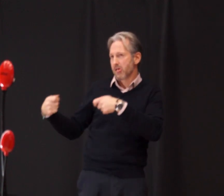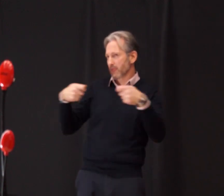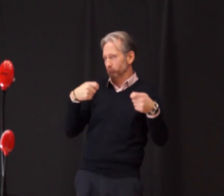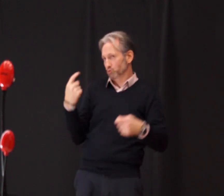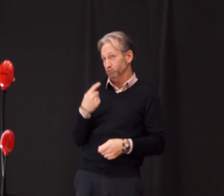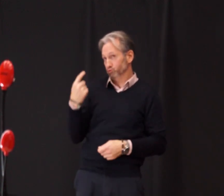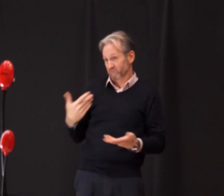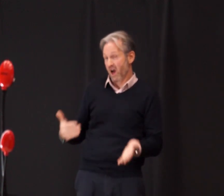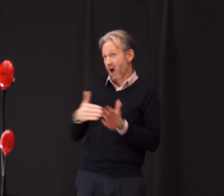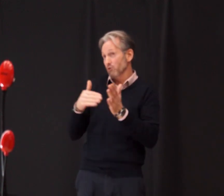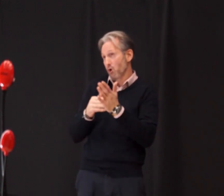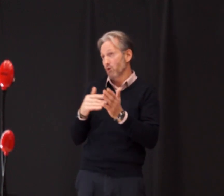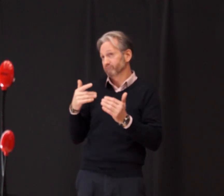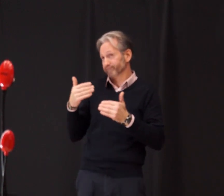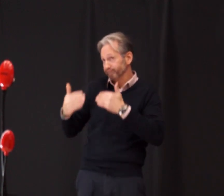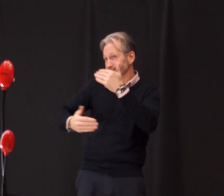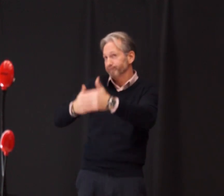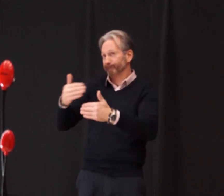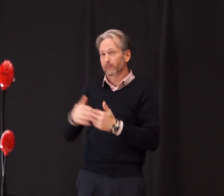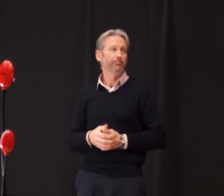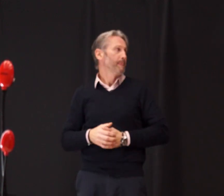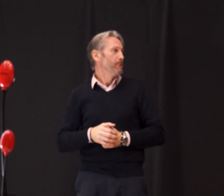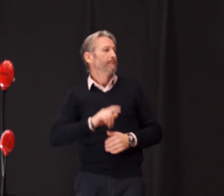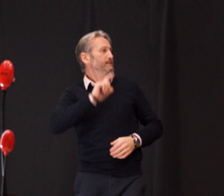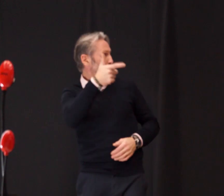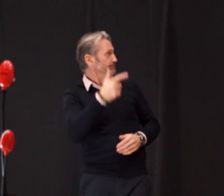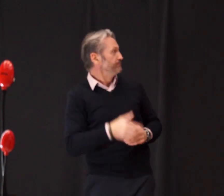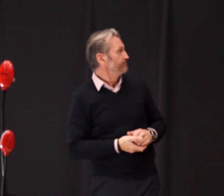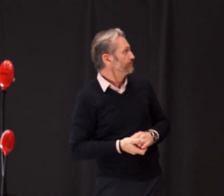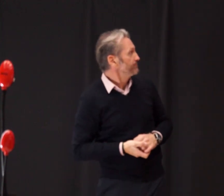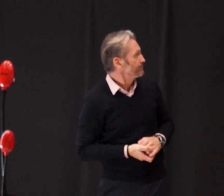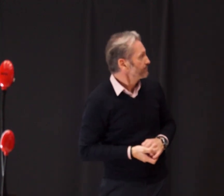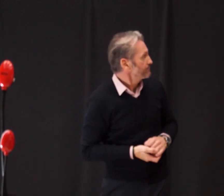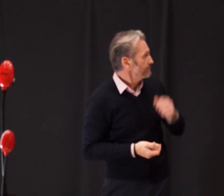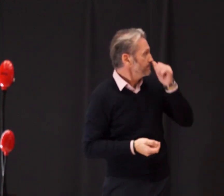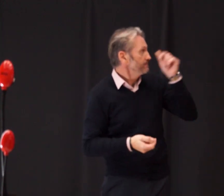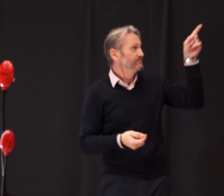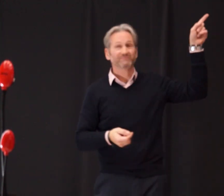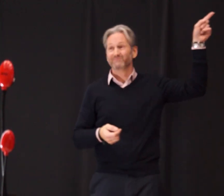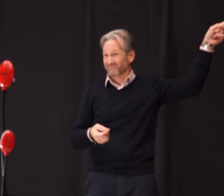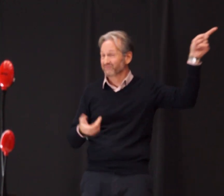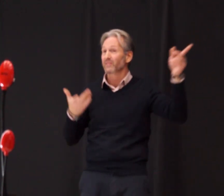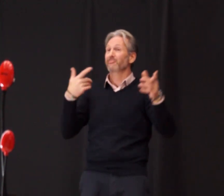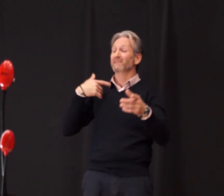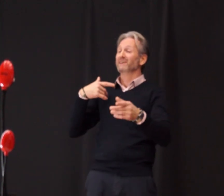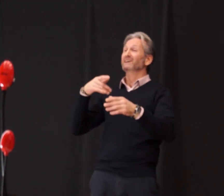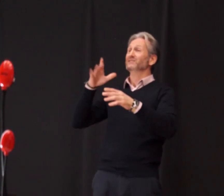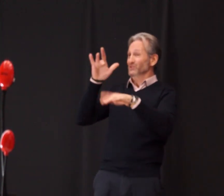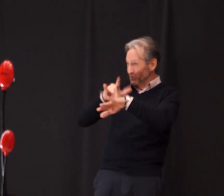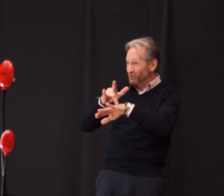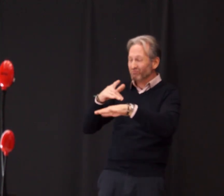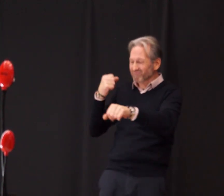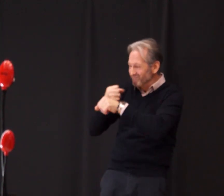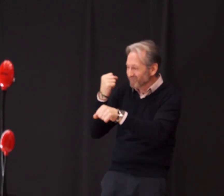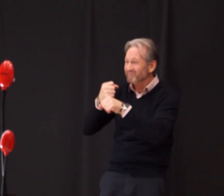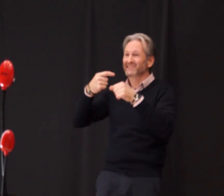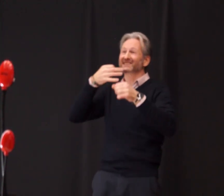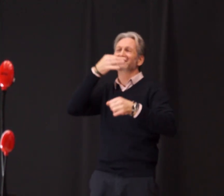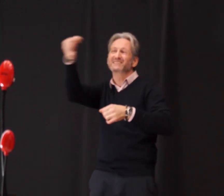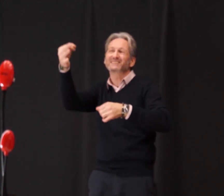comportent. On est encore dans cette interrogation, elle n'est pas complètement arrêtée. Ça, c'est un peu un premier constat. Ce que je peux dire de mon